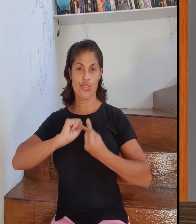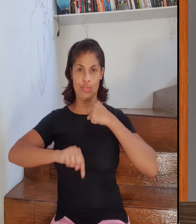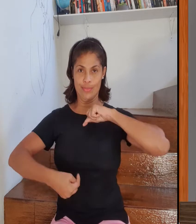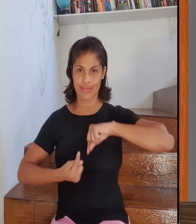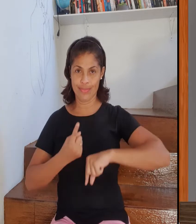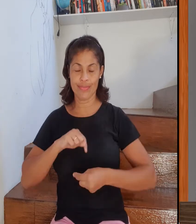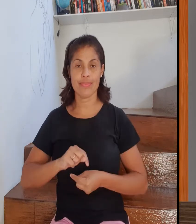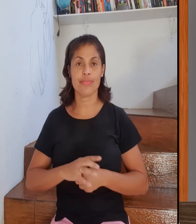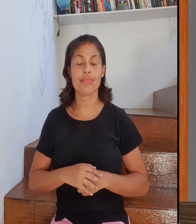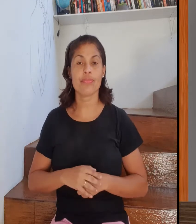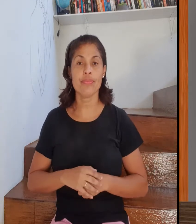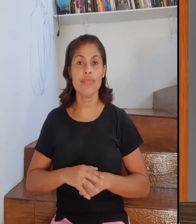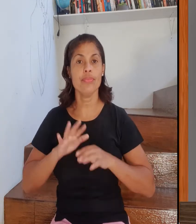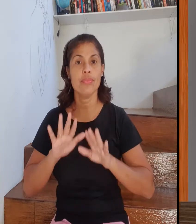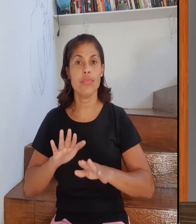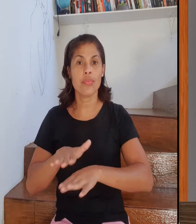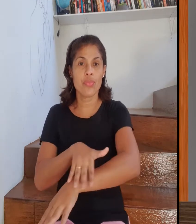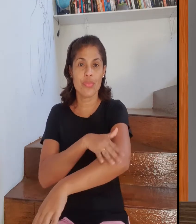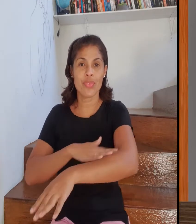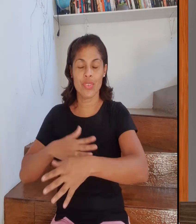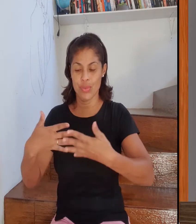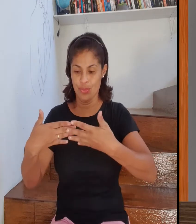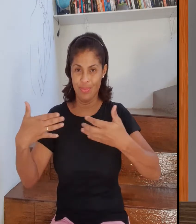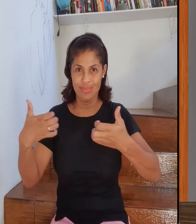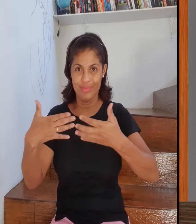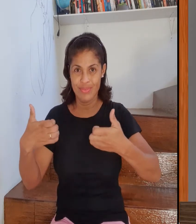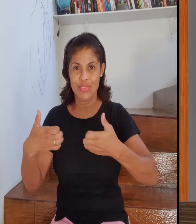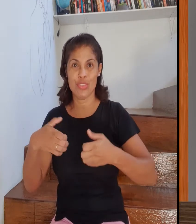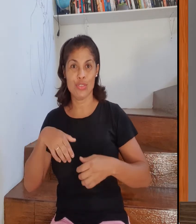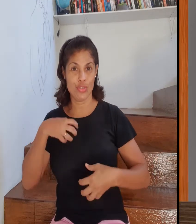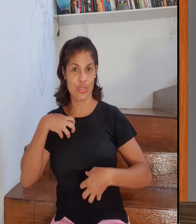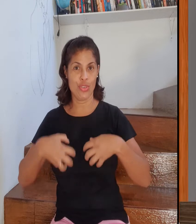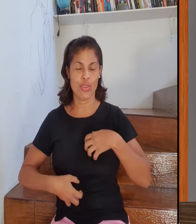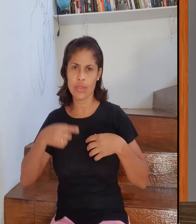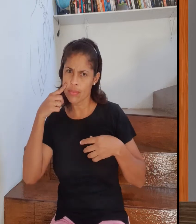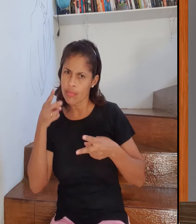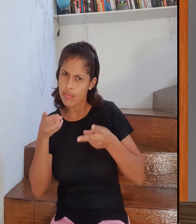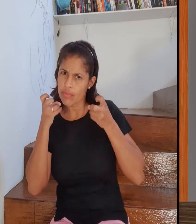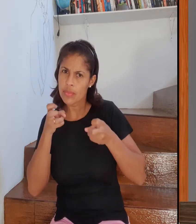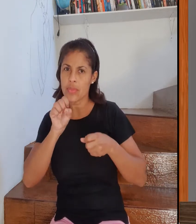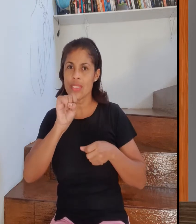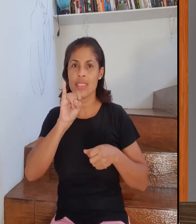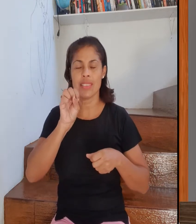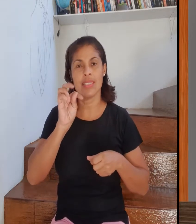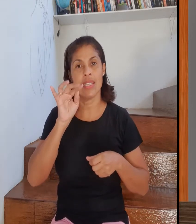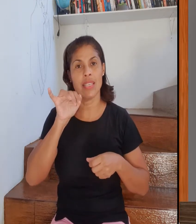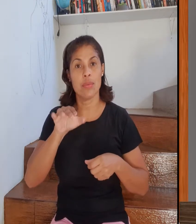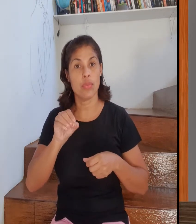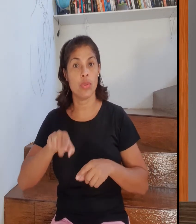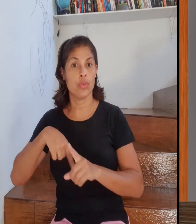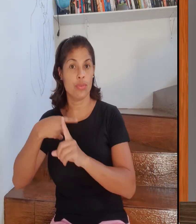sistêmica. Mas lá nos tecidos e órgãos, nós observamos o seu efeito sistêmico, que pode